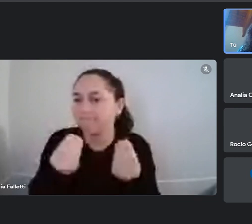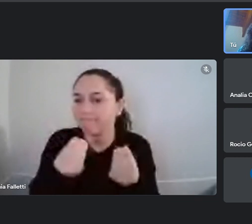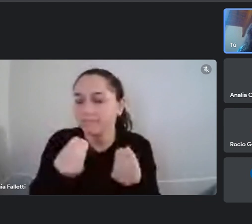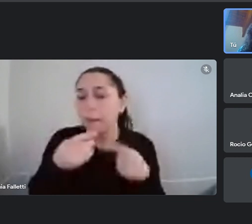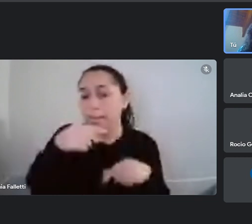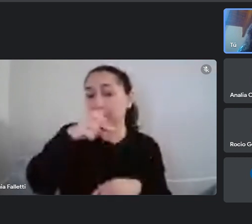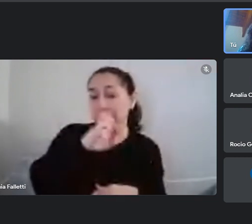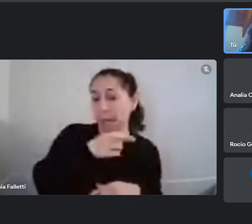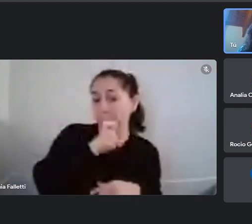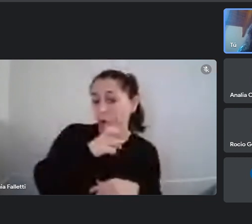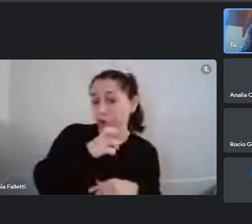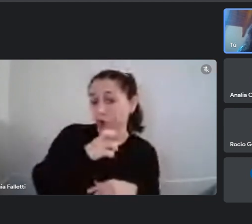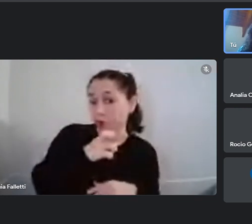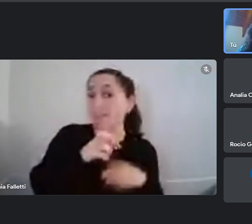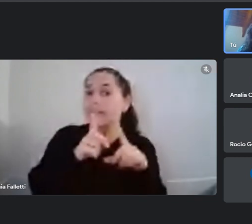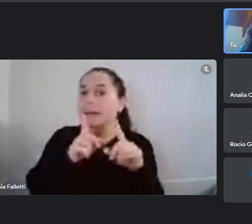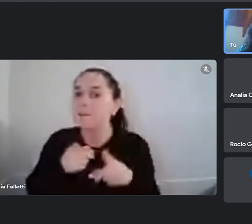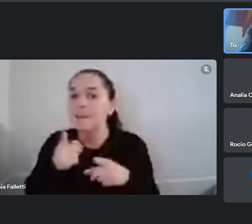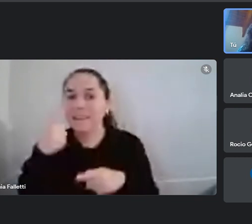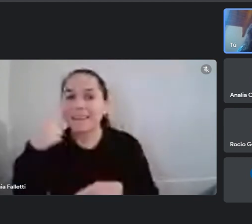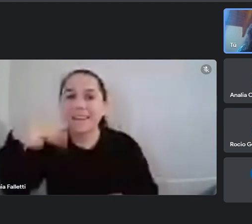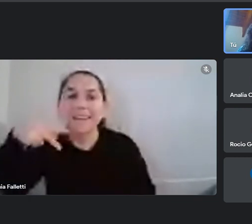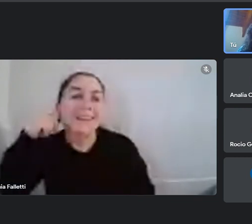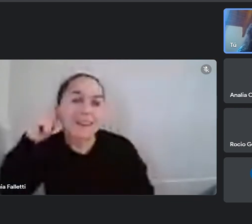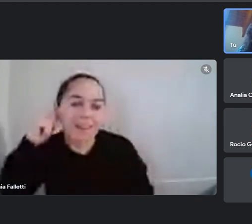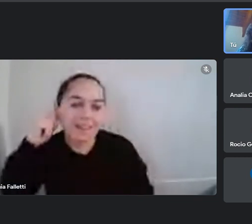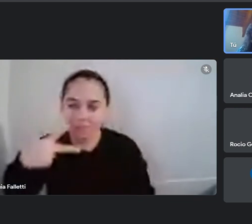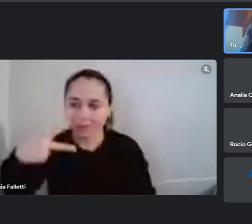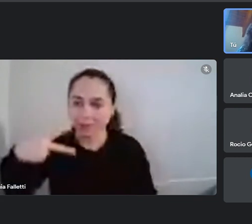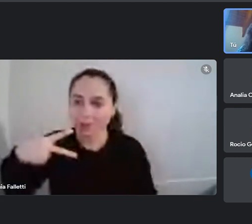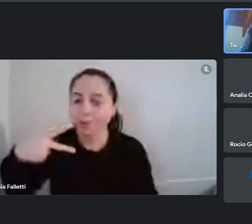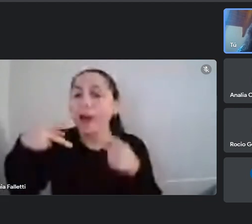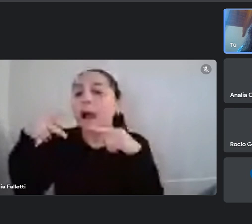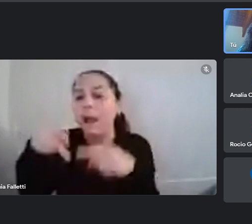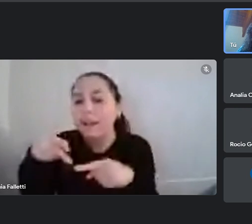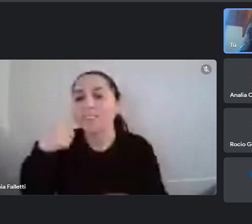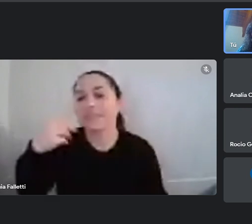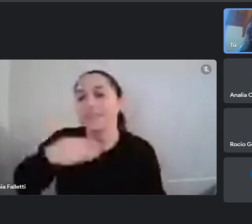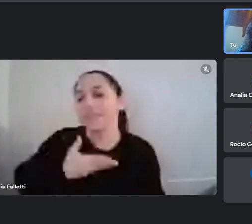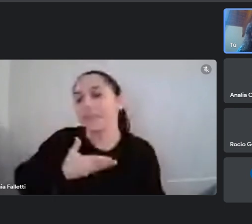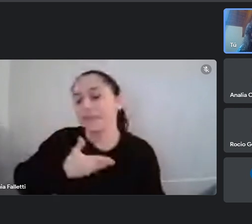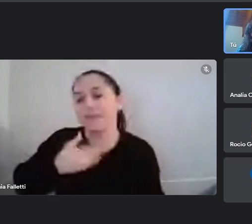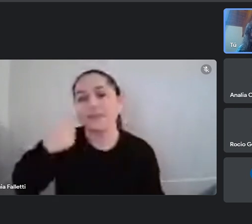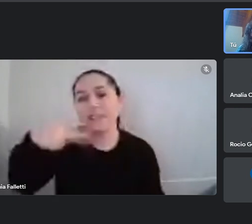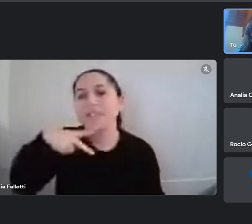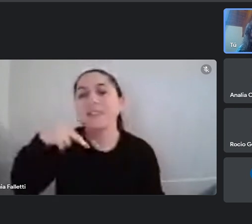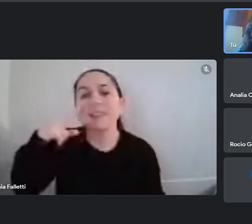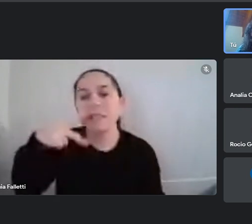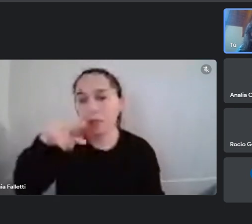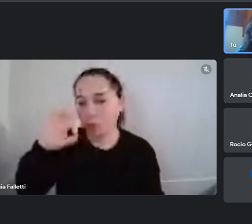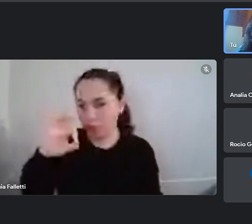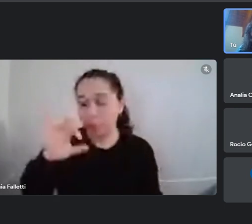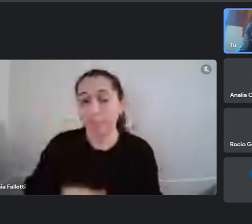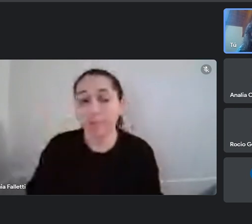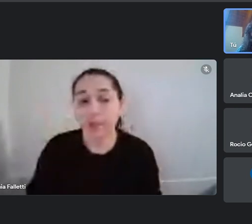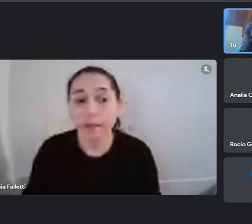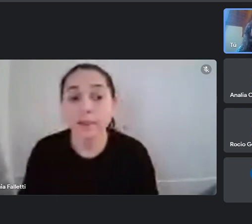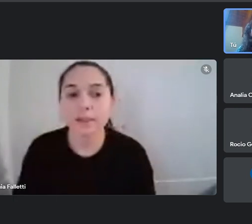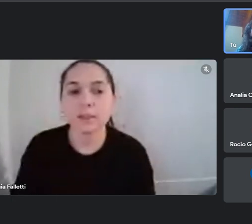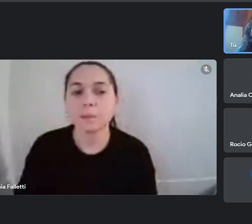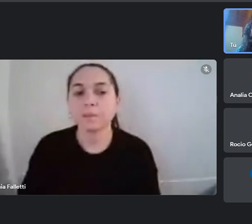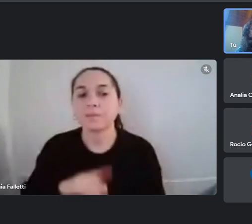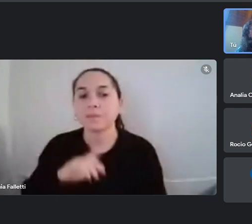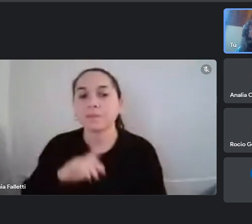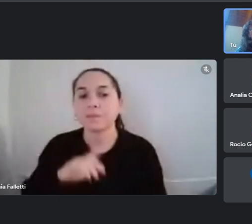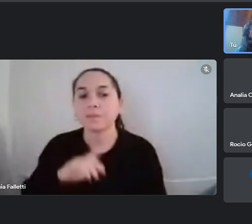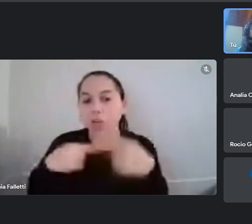lee en infinitivo. En el caso de enabling, no correspondería a esto, sino ¿qué viene a ser? ¿Qué dijiste vos?